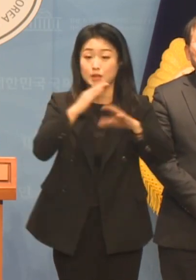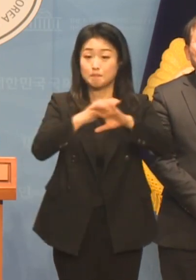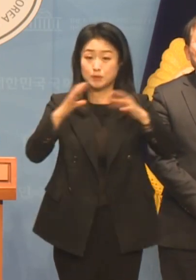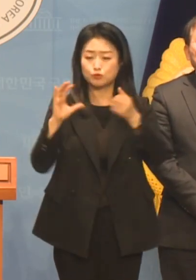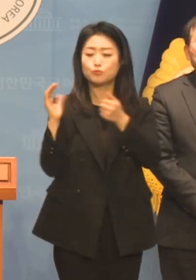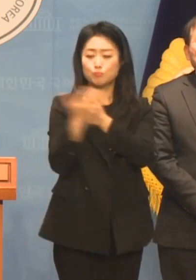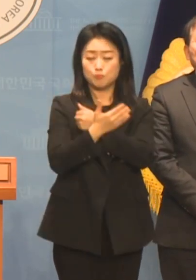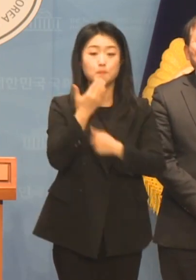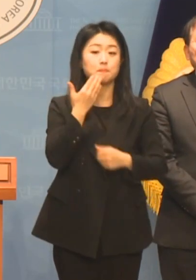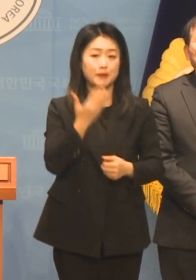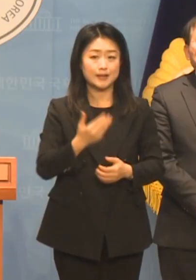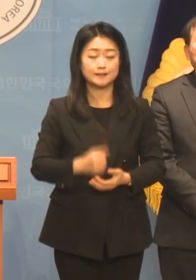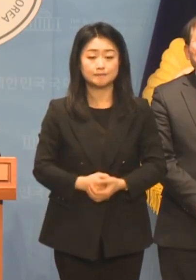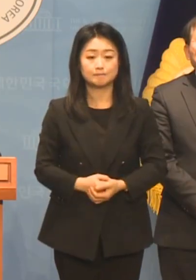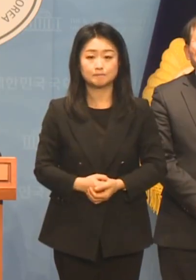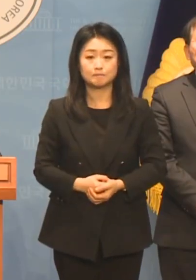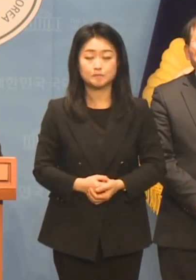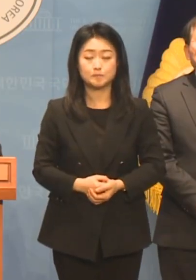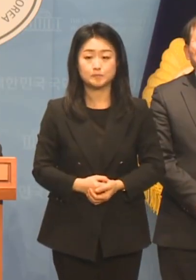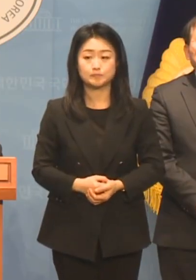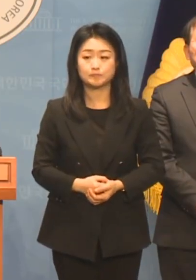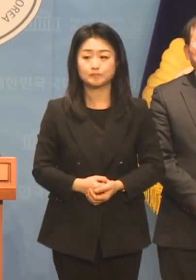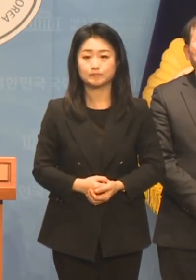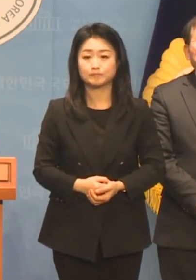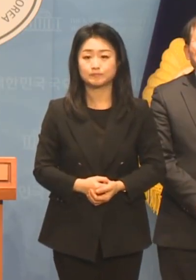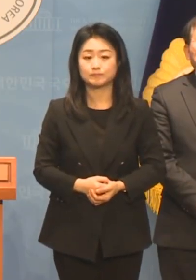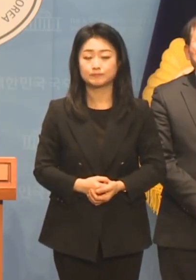지킬 수 있습니다.